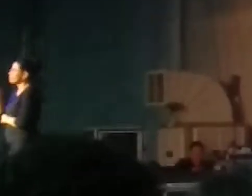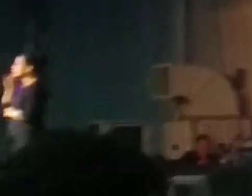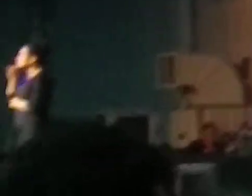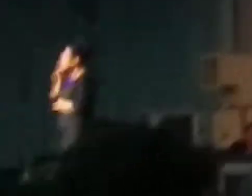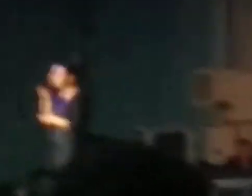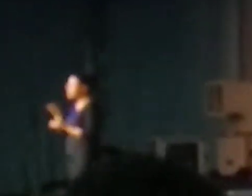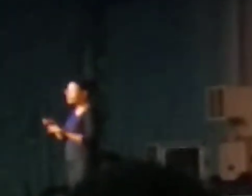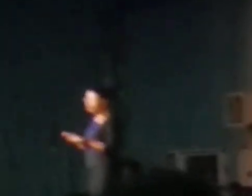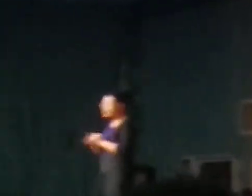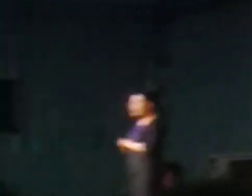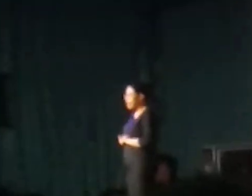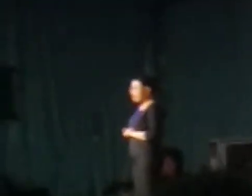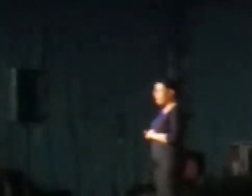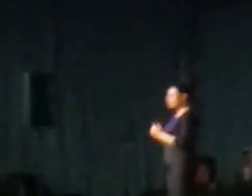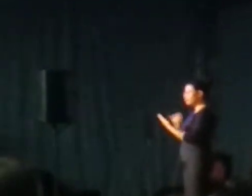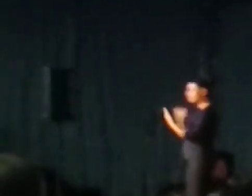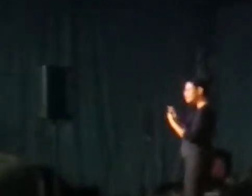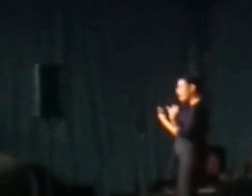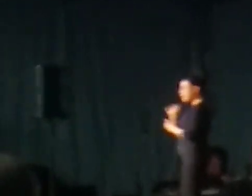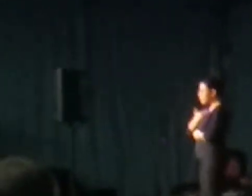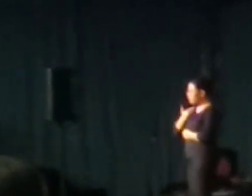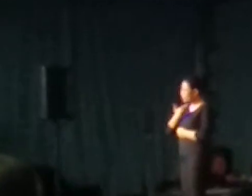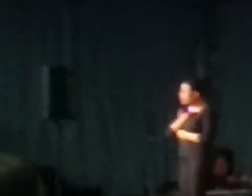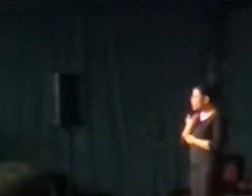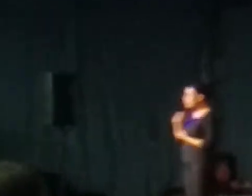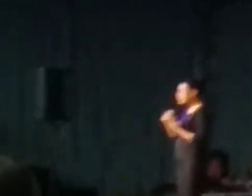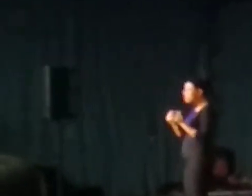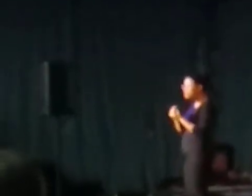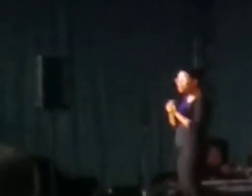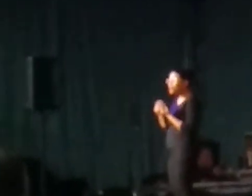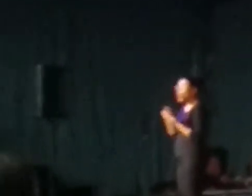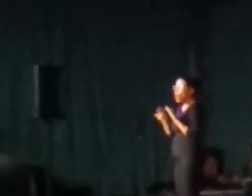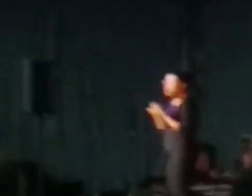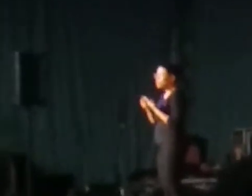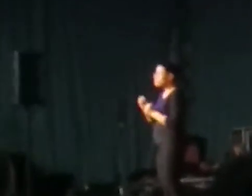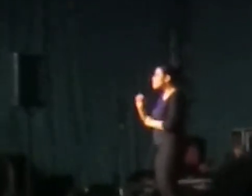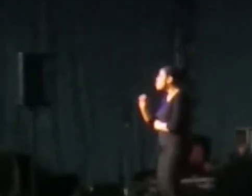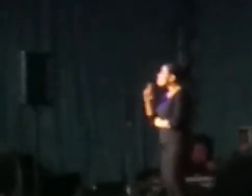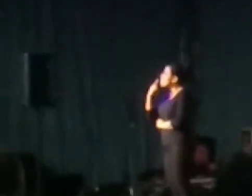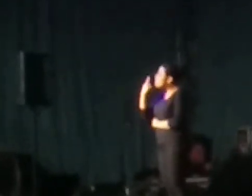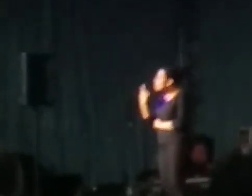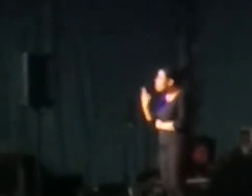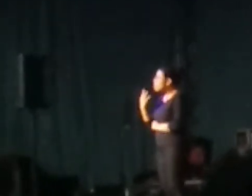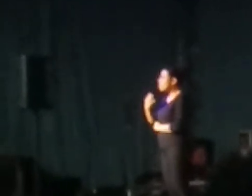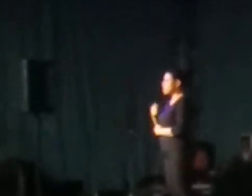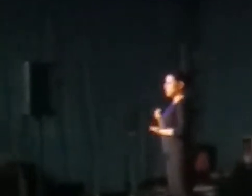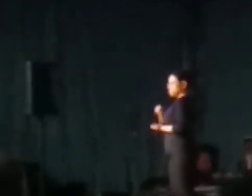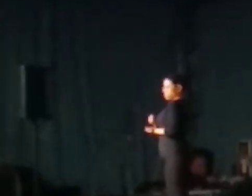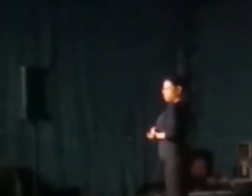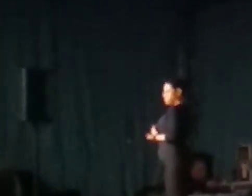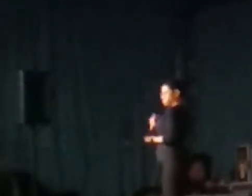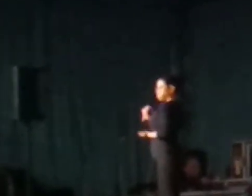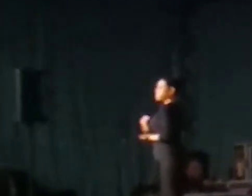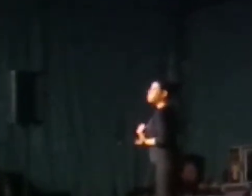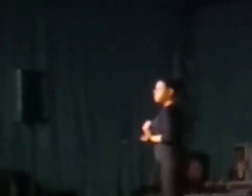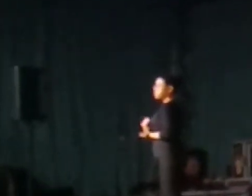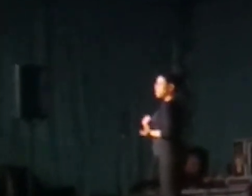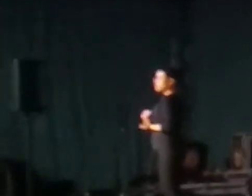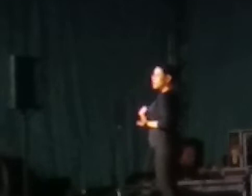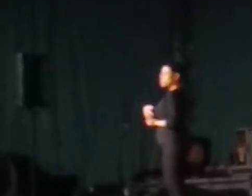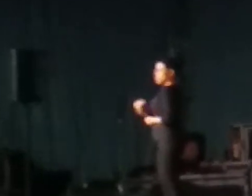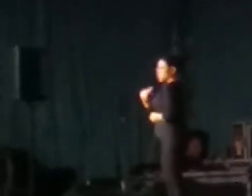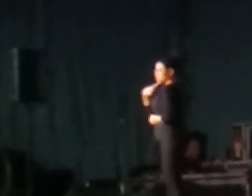mais amigável, mais colega, assim? Ou será que é melhor um tom mais duro, um tom mais autoritário,